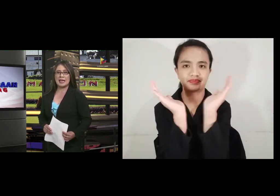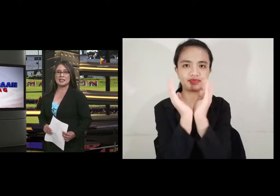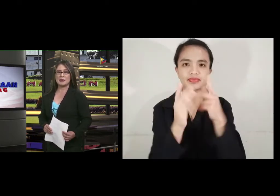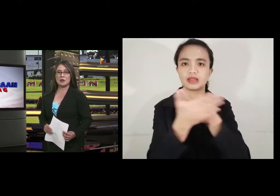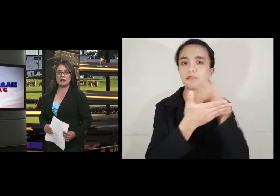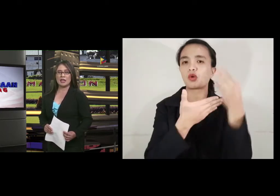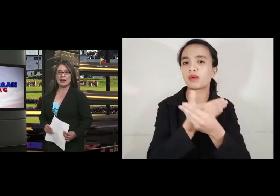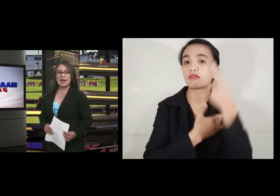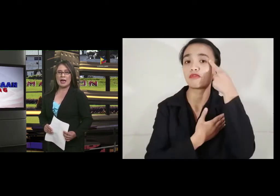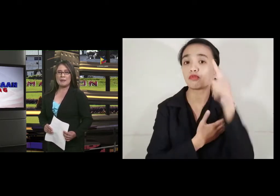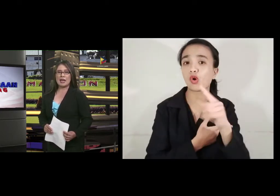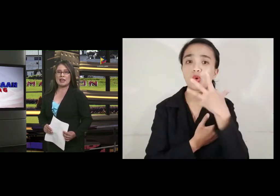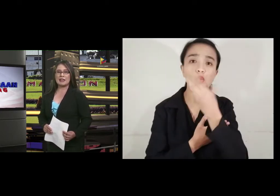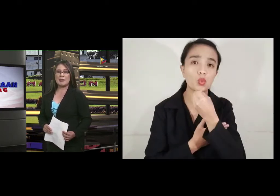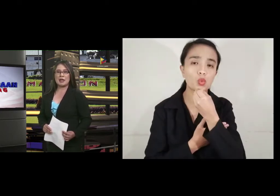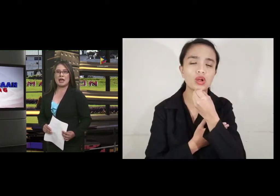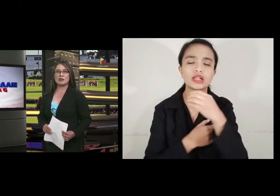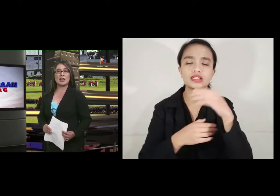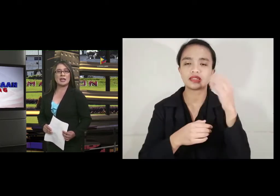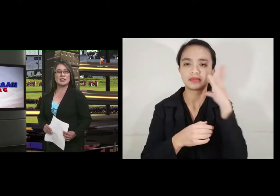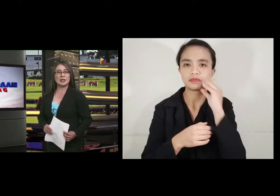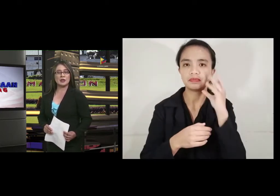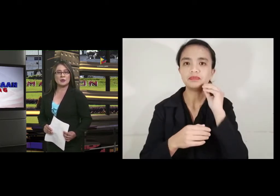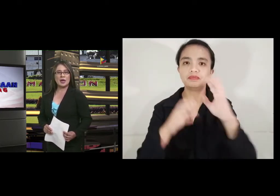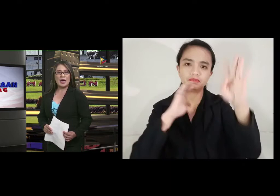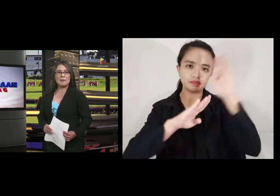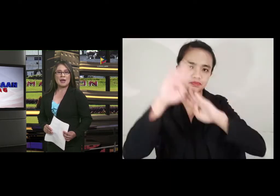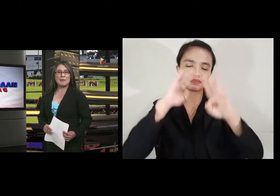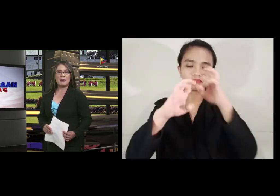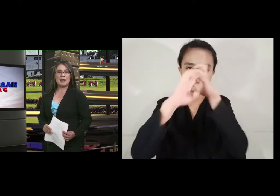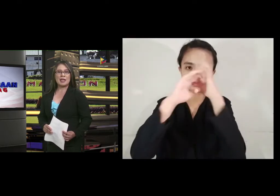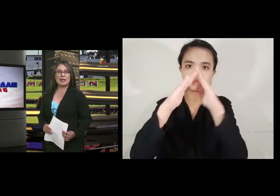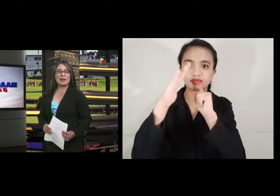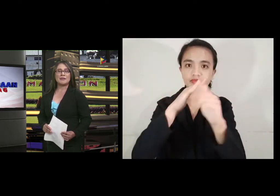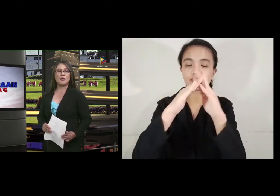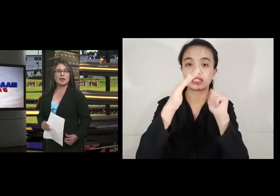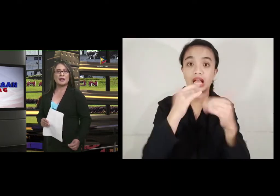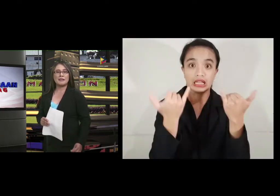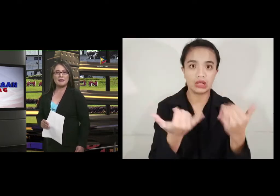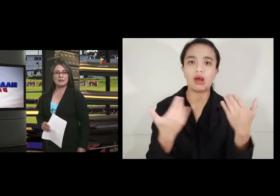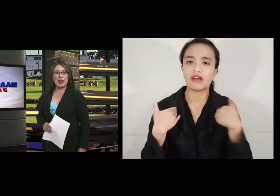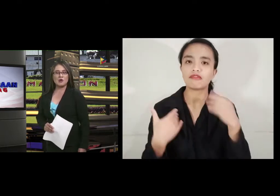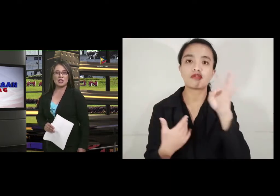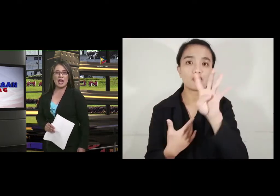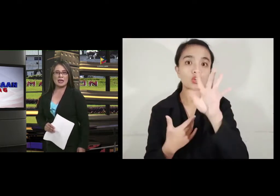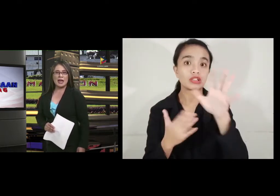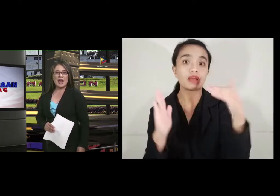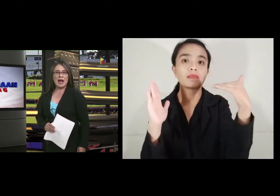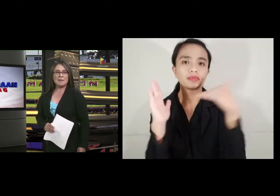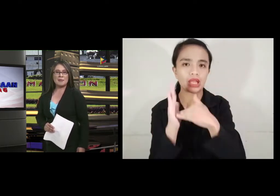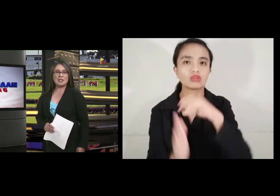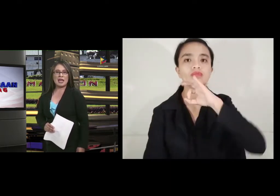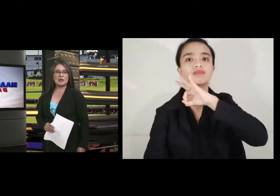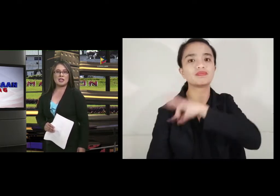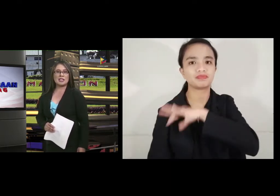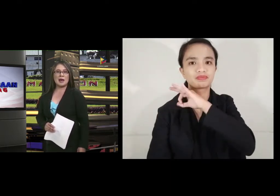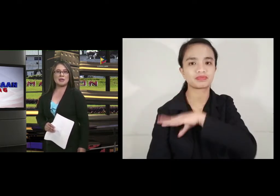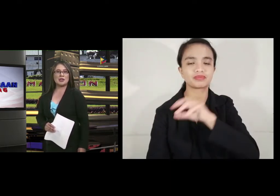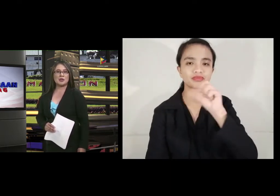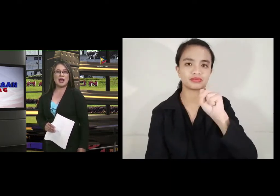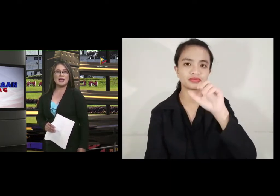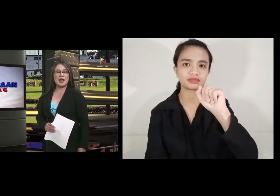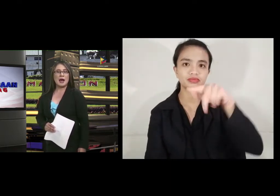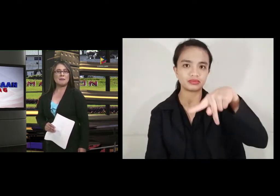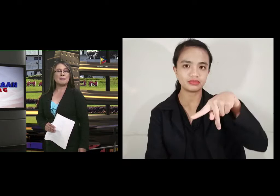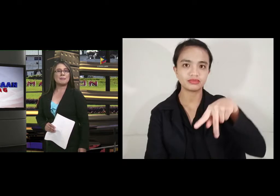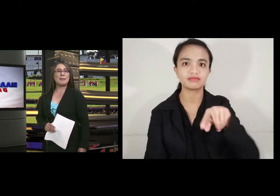ti DSWD para kadagiti apektado ti ECQ. Panakabigbig dagiti 45,000 a benepisaryo ti SAP